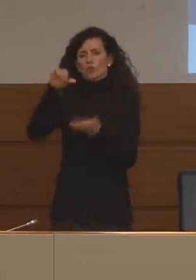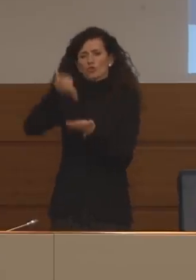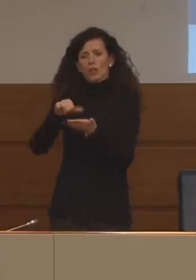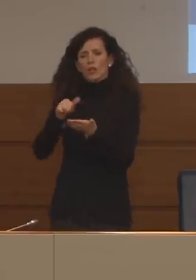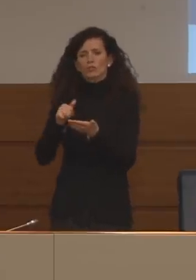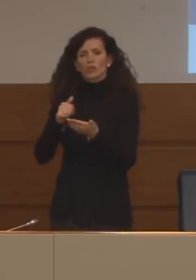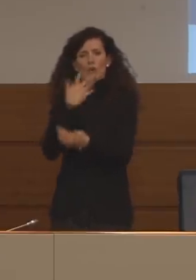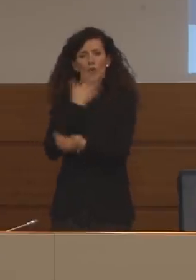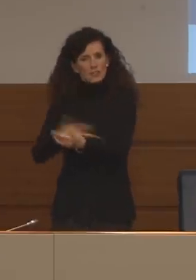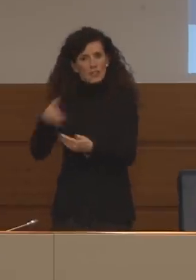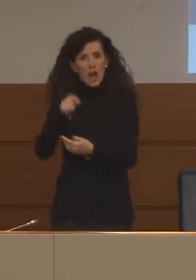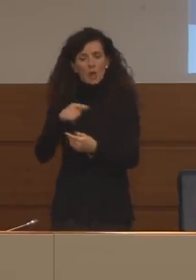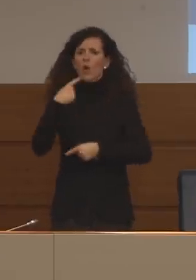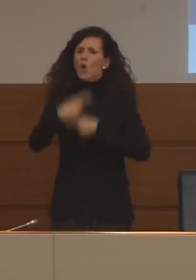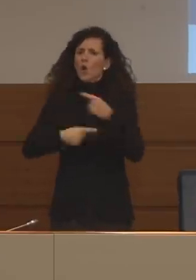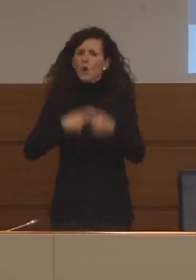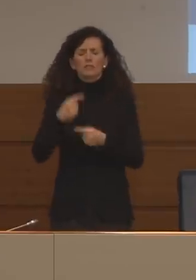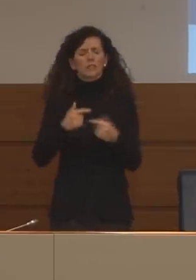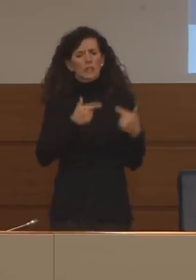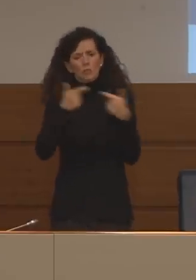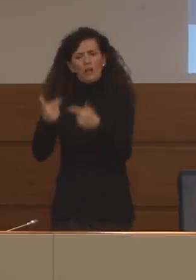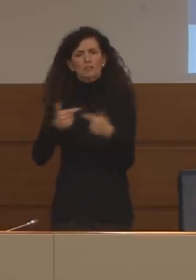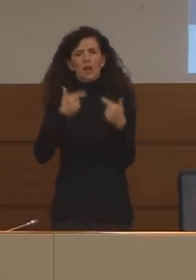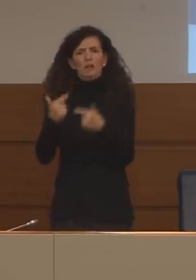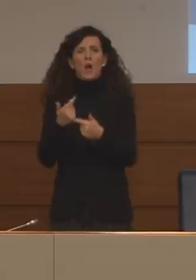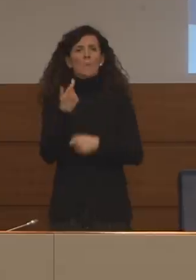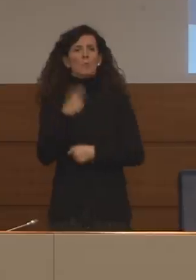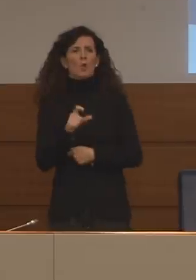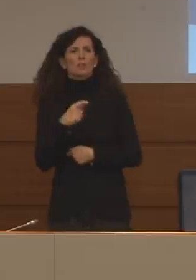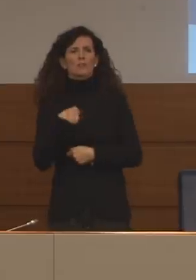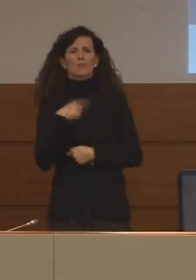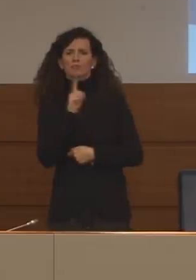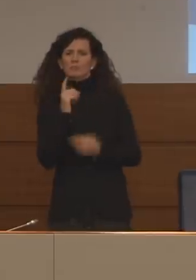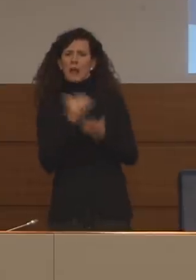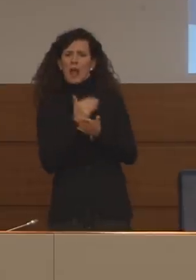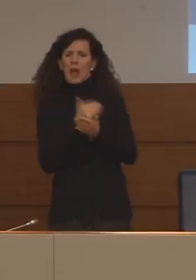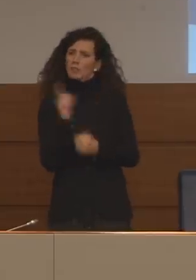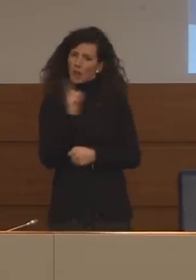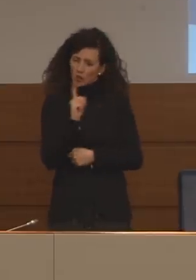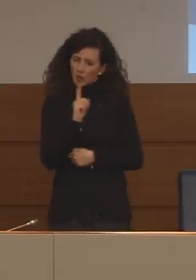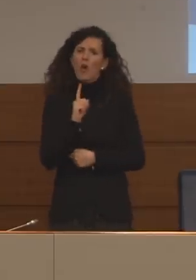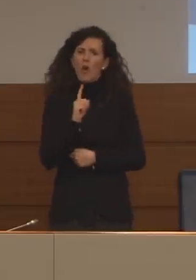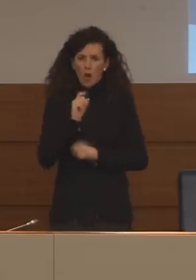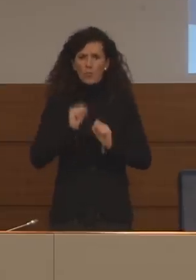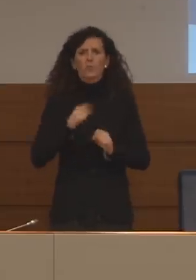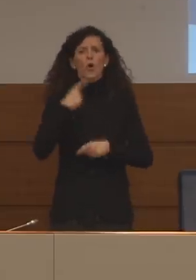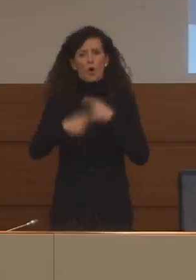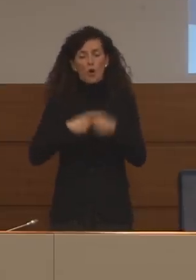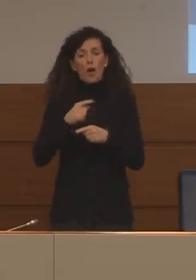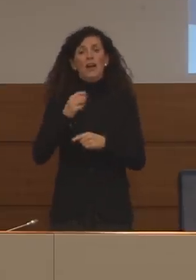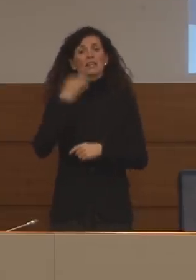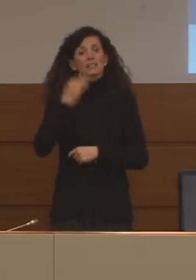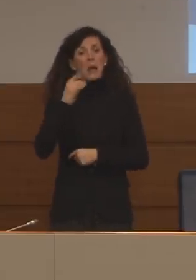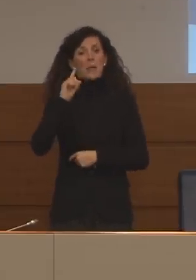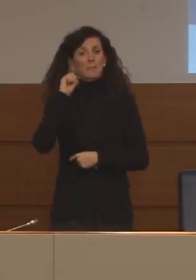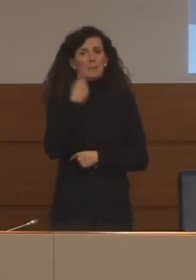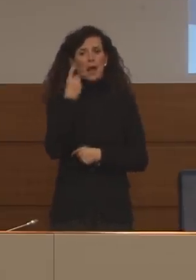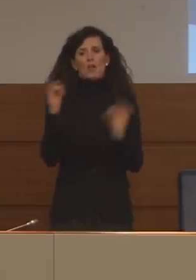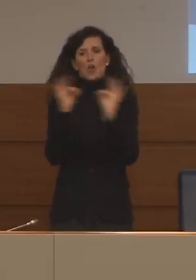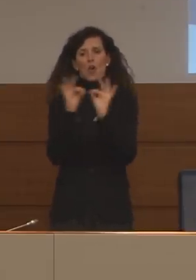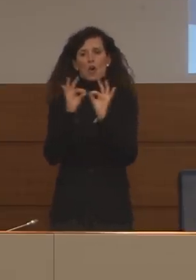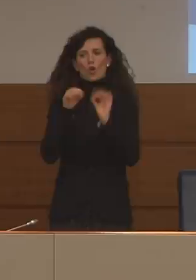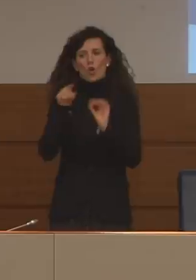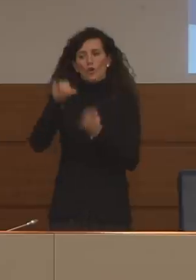donare non ci sono ragioni particolari per non farlo bisogna raccordarsi con i propri centri sangue e con i